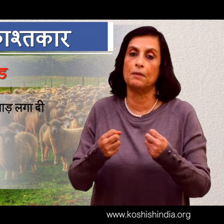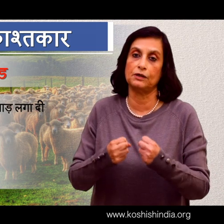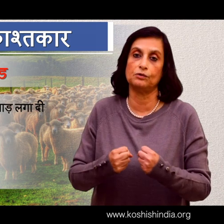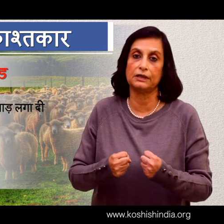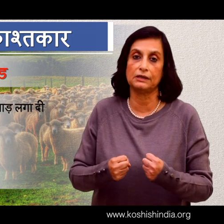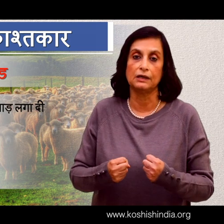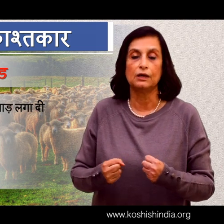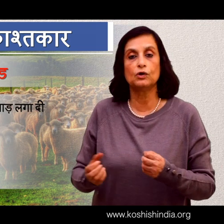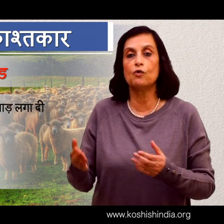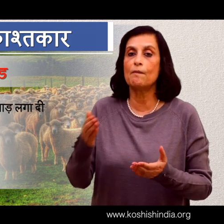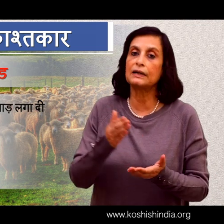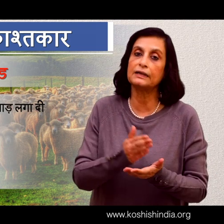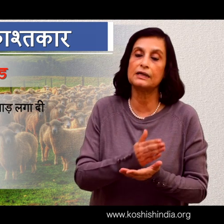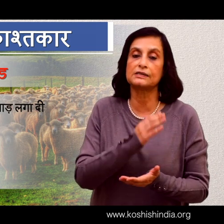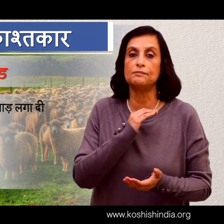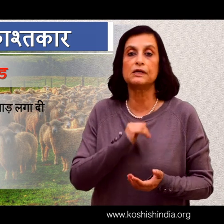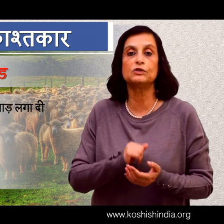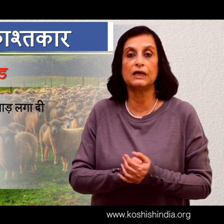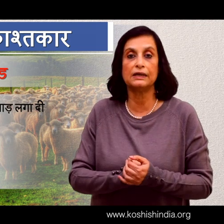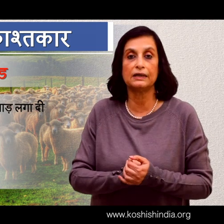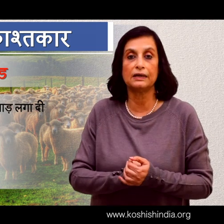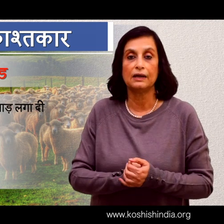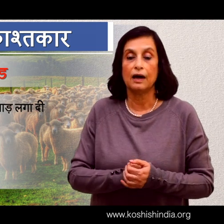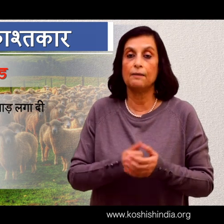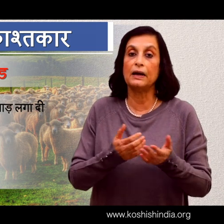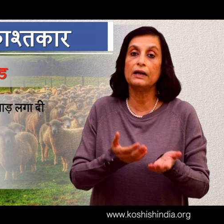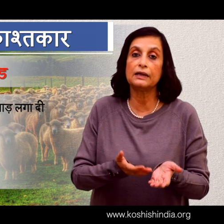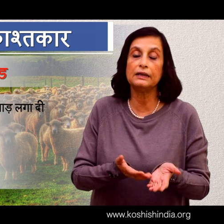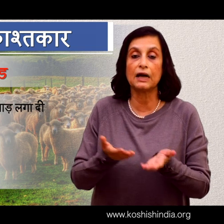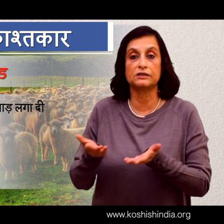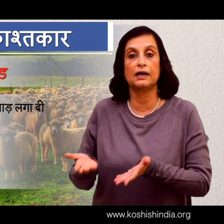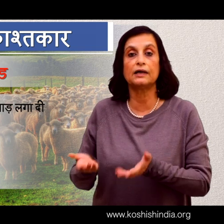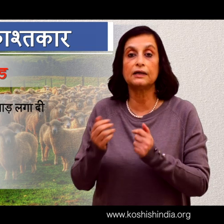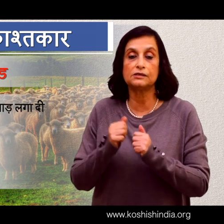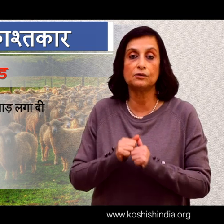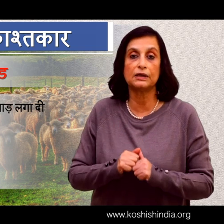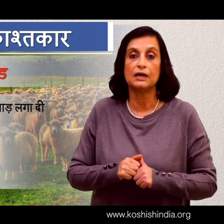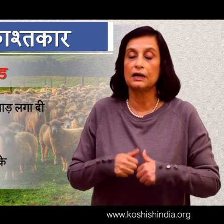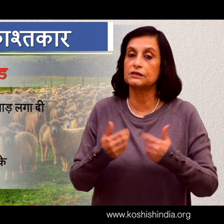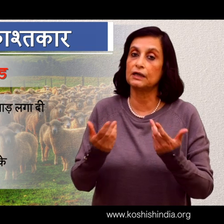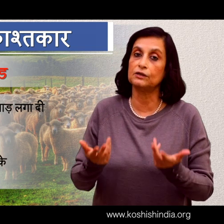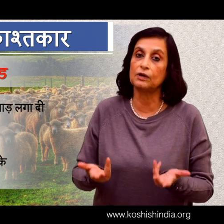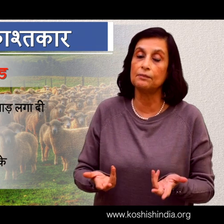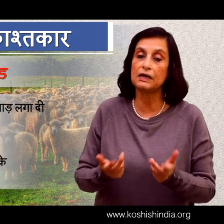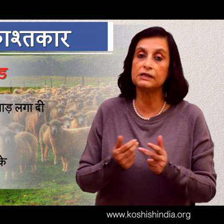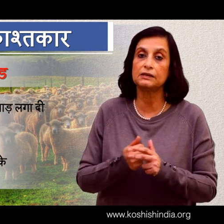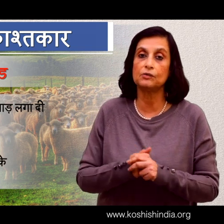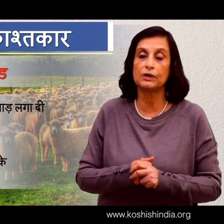उससमययूरोपमेंऊनकीभारीमांगथी।इसलिएउन्होंने बाजारकेरुझानोंकाअनुसरणकरनाशुरूकरदिया।तो, भेड़ोंकेलिएकिराएदारोंकीक्याआवश्यकताहै? किरायेदारोंकीनौकरियांखत्महो